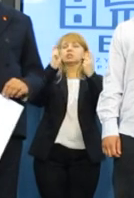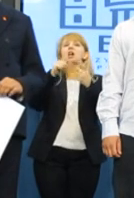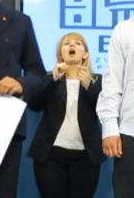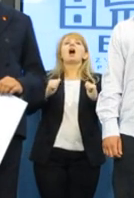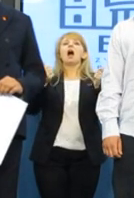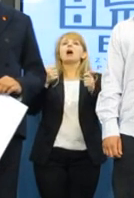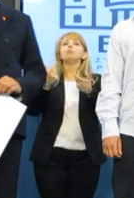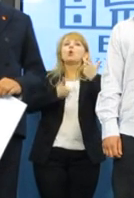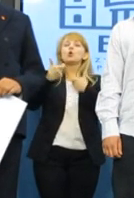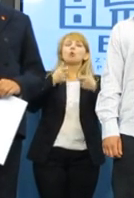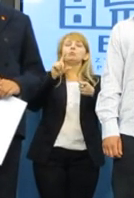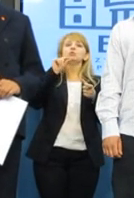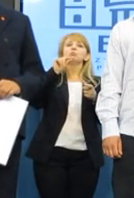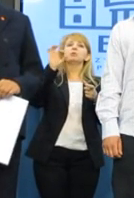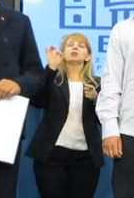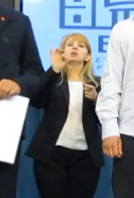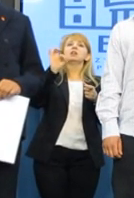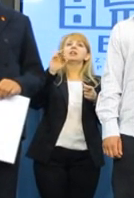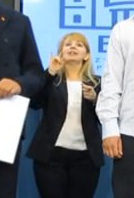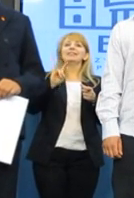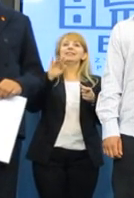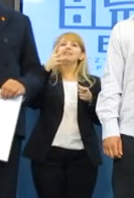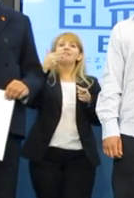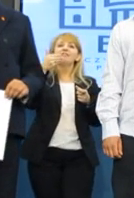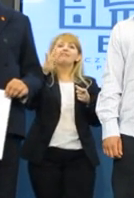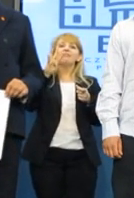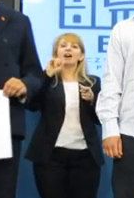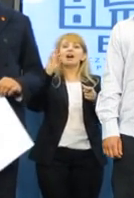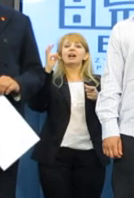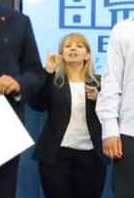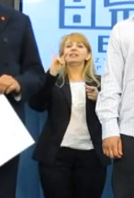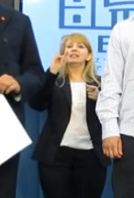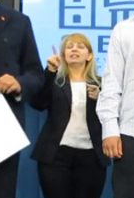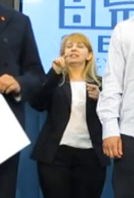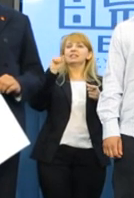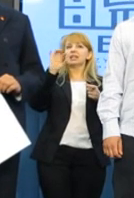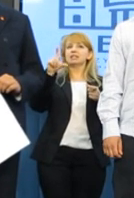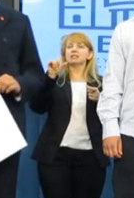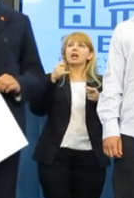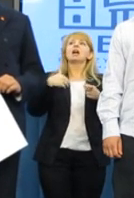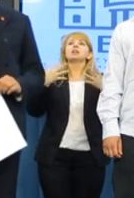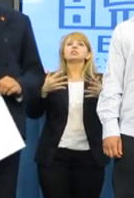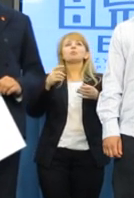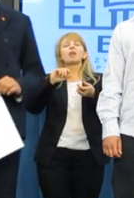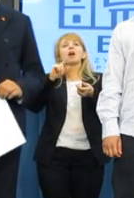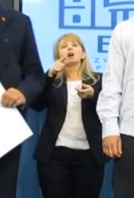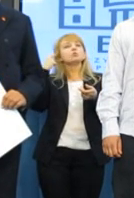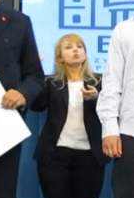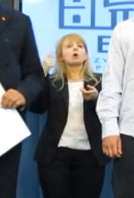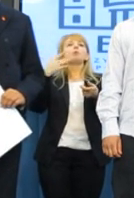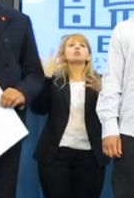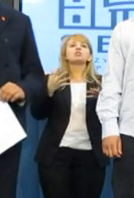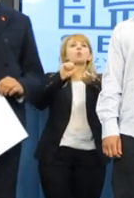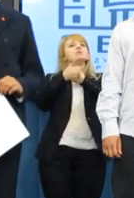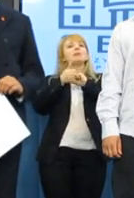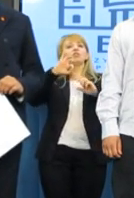dotyczącej prywatyzacji, znaczy powiedziałbym zmiany właściciela jednego z banków, gdzie Jan Krzysztof Bielecki angażował się na rzecz tego,